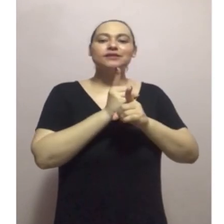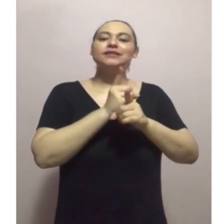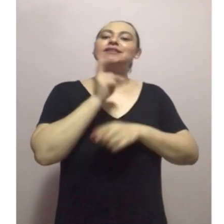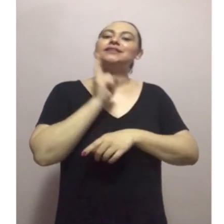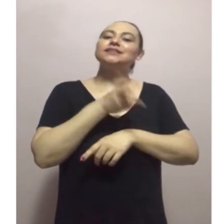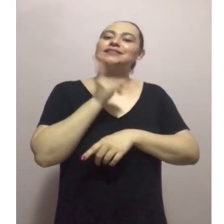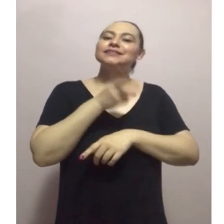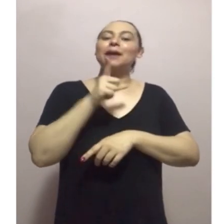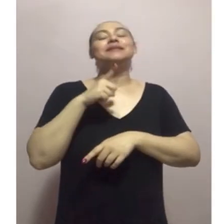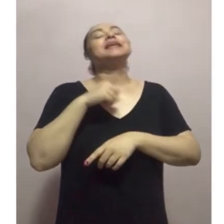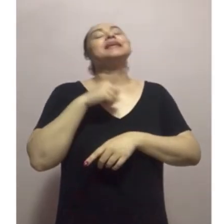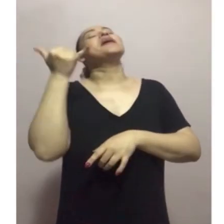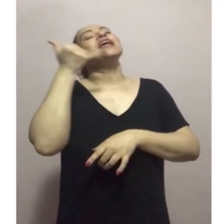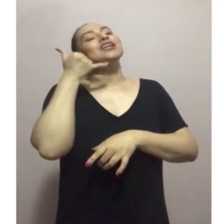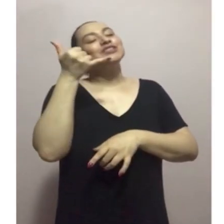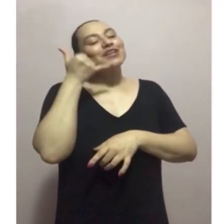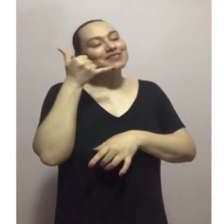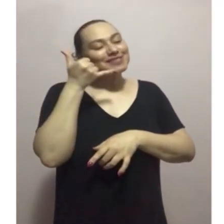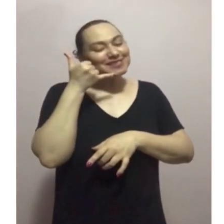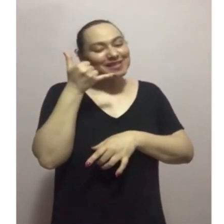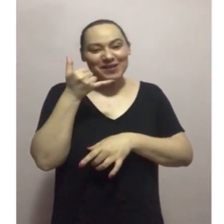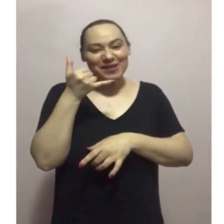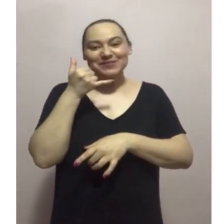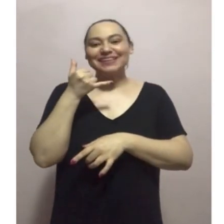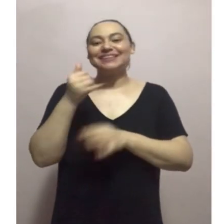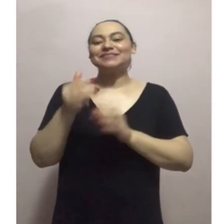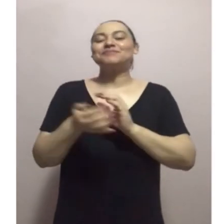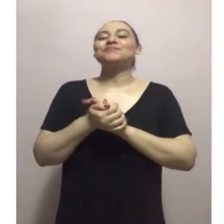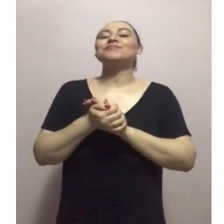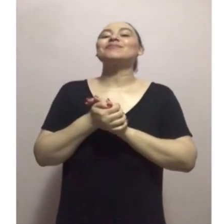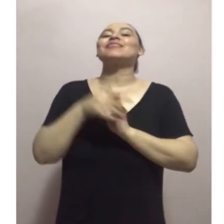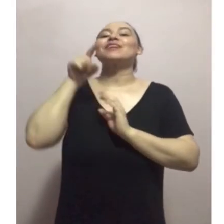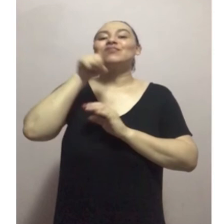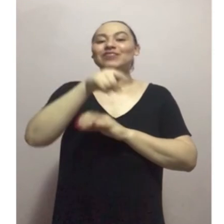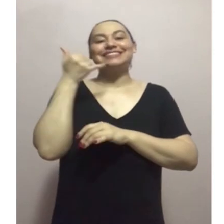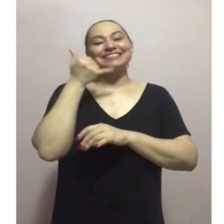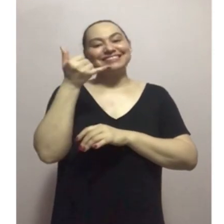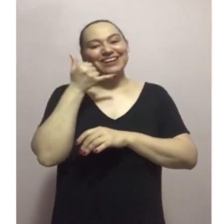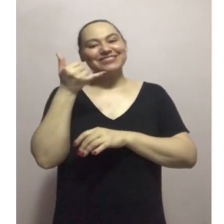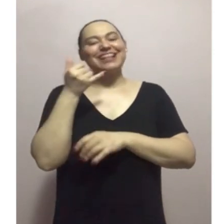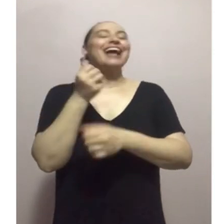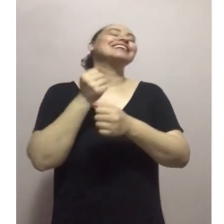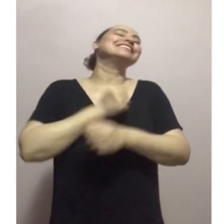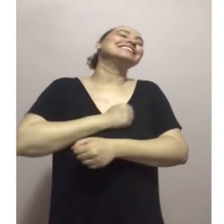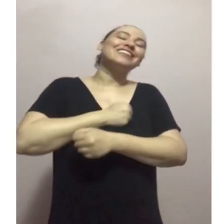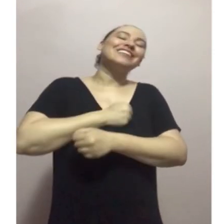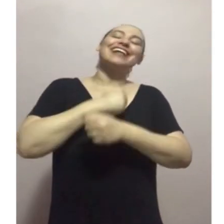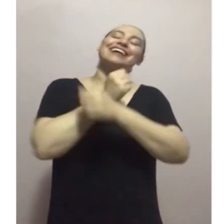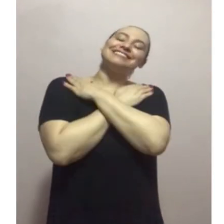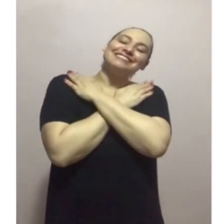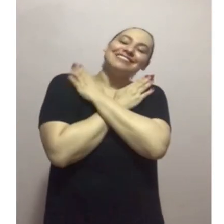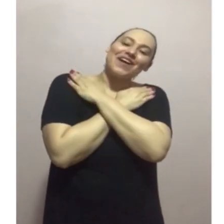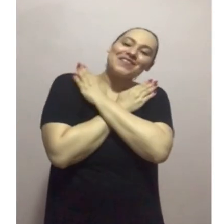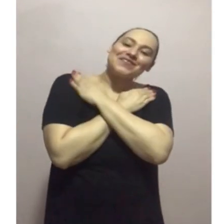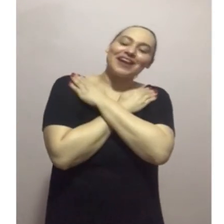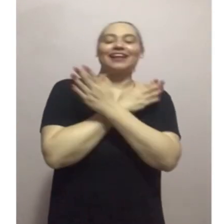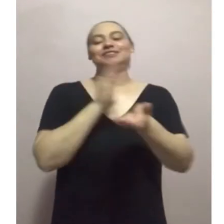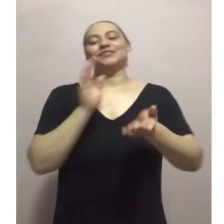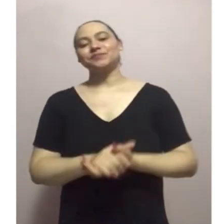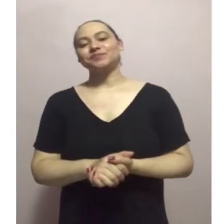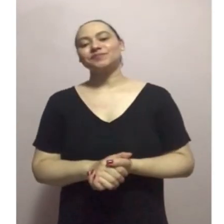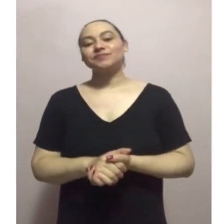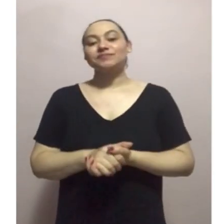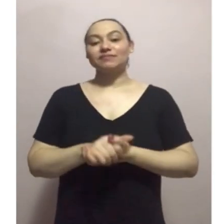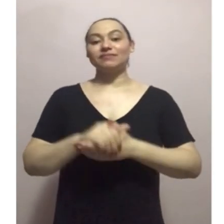não e a sinto gente vai sempre menos ligar afeto uma porque para eu estou outra te e vendo falar: através Tati, dessa tela. o que você que dá está saudade pensando? é do abraço, né, Deia?